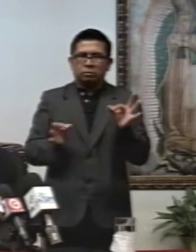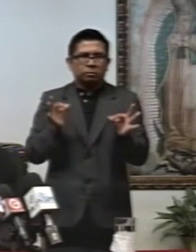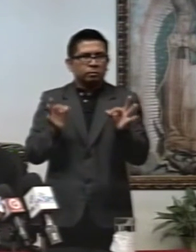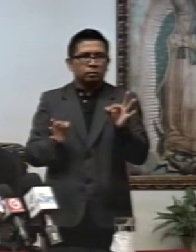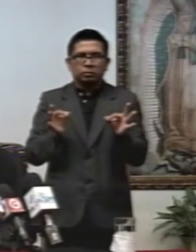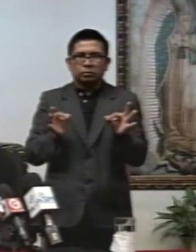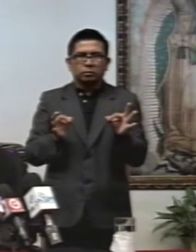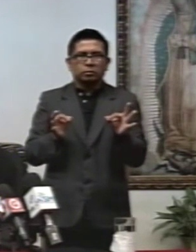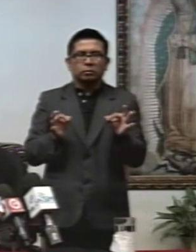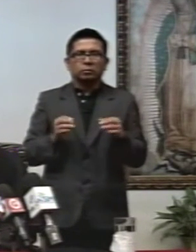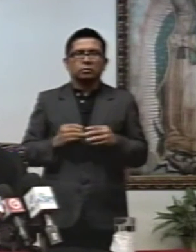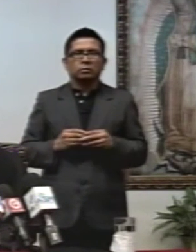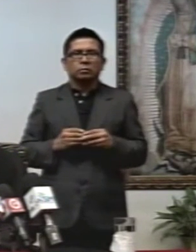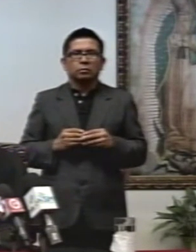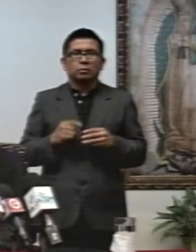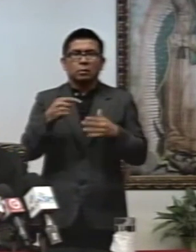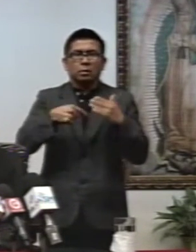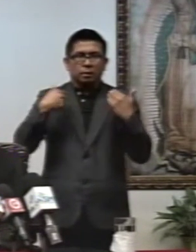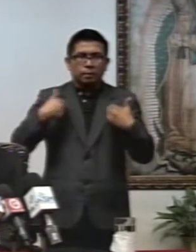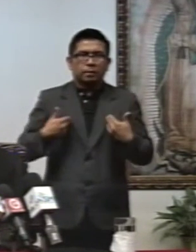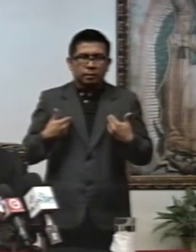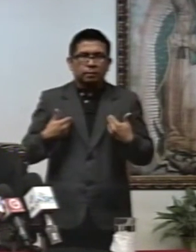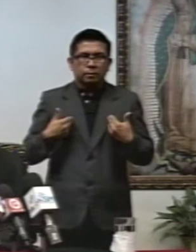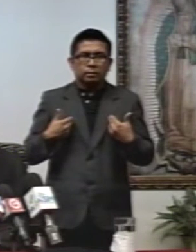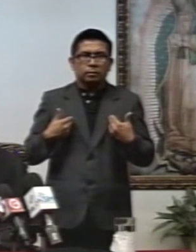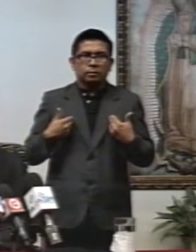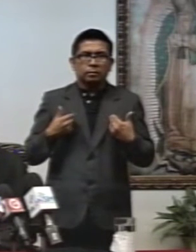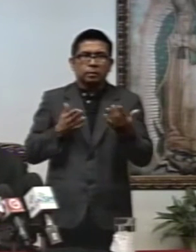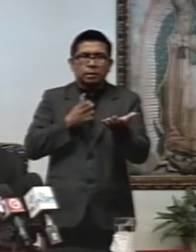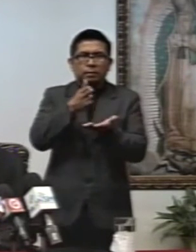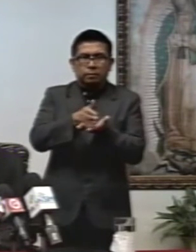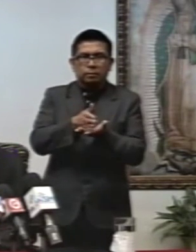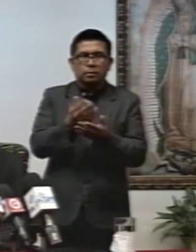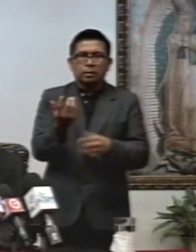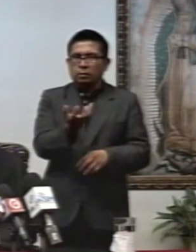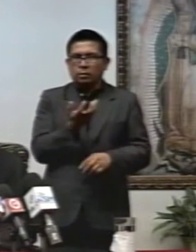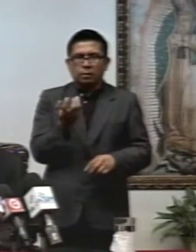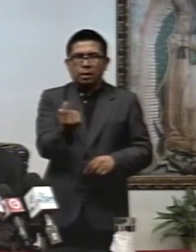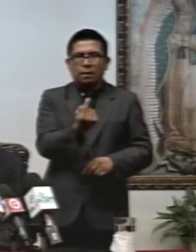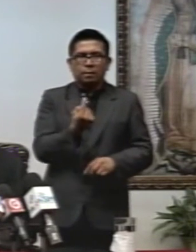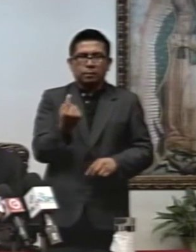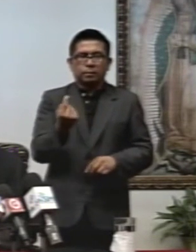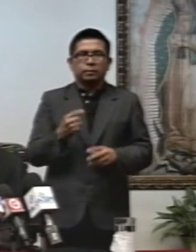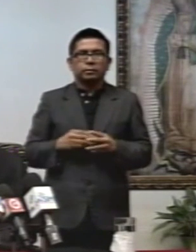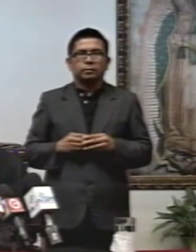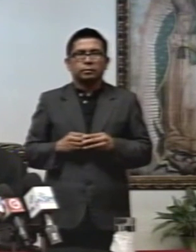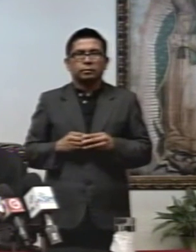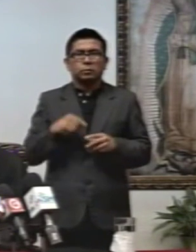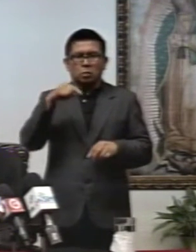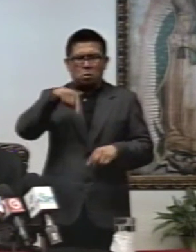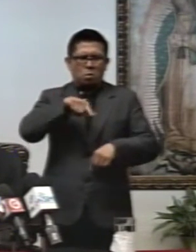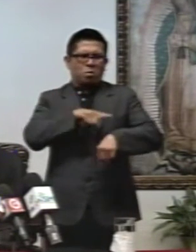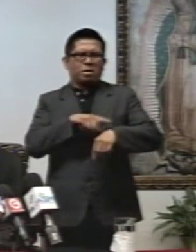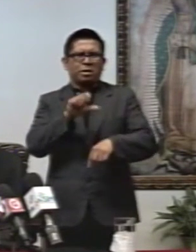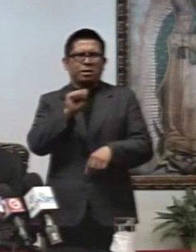se les niegue el derecho de migrar a las personas en un siglo